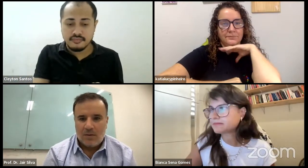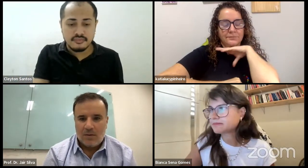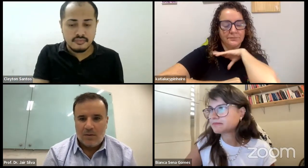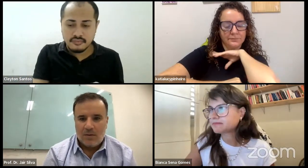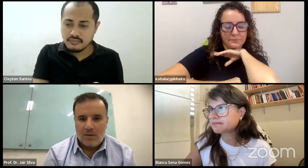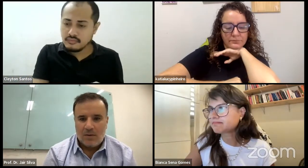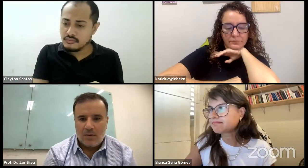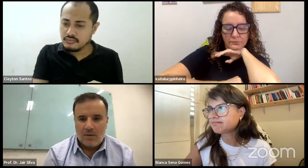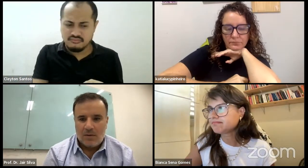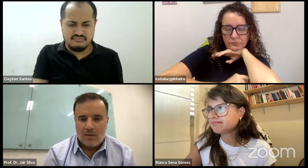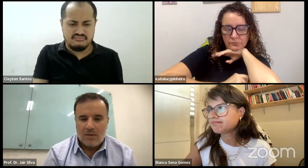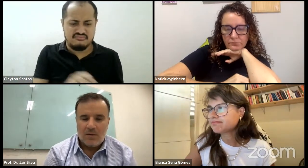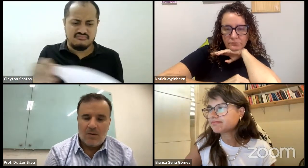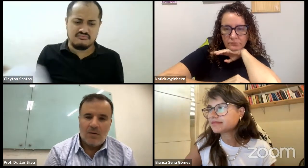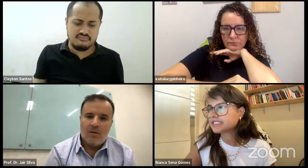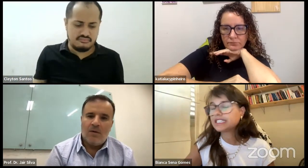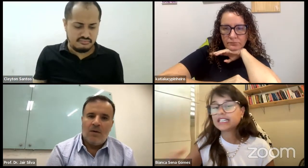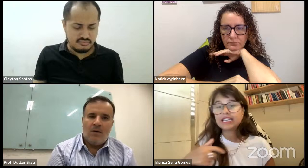Na página 19.